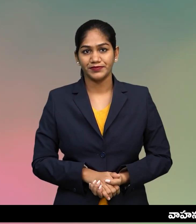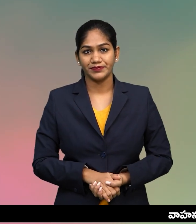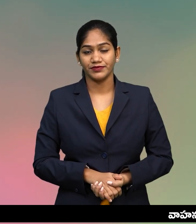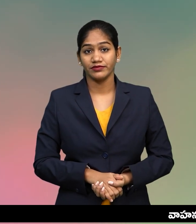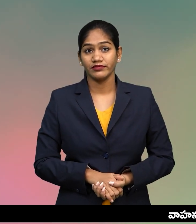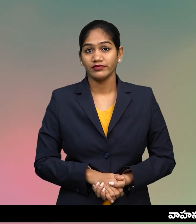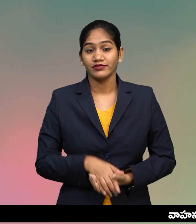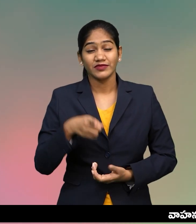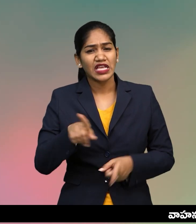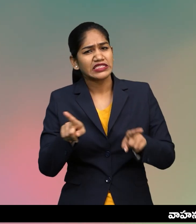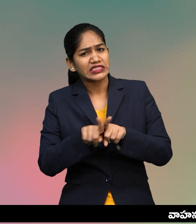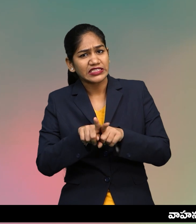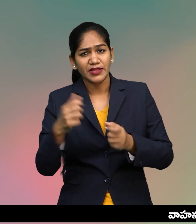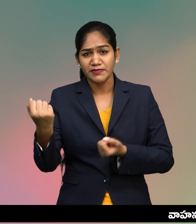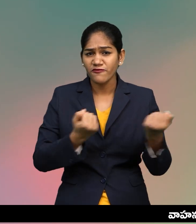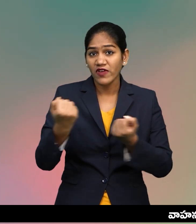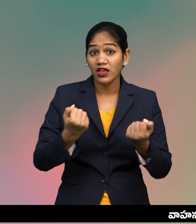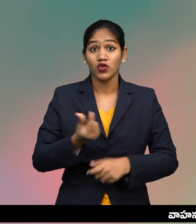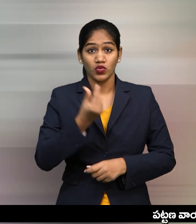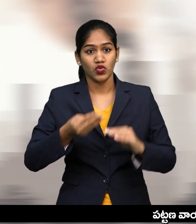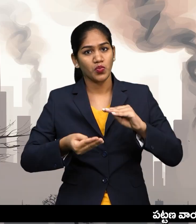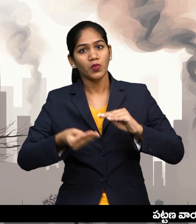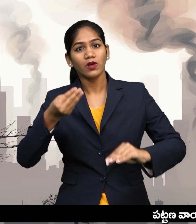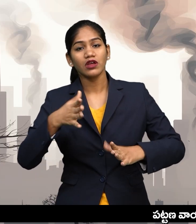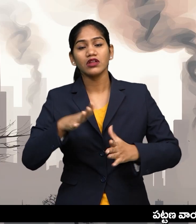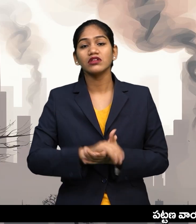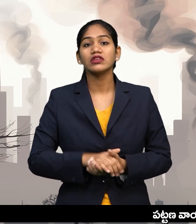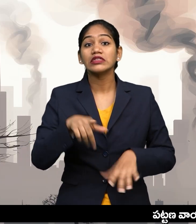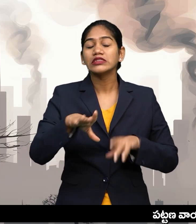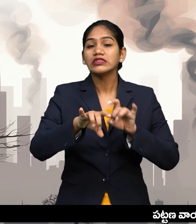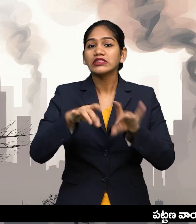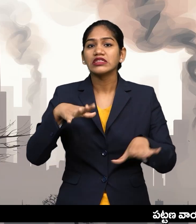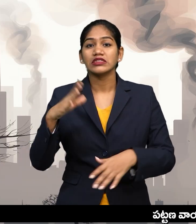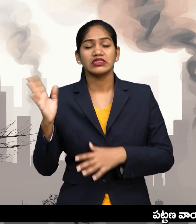వాహన వినియోగం పెరిగే కొద్దీ పట్టణ వాయు కాలుష్యం పెరుగుతుంది.